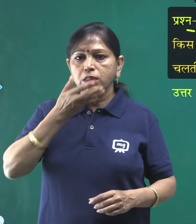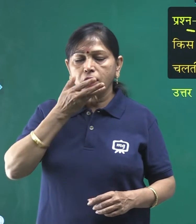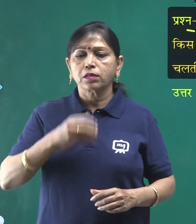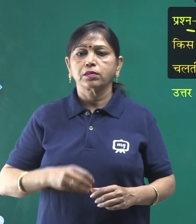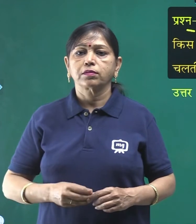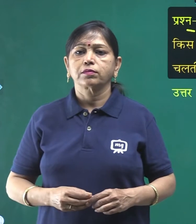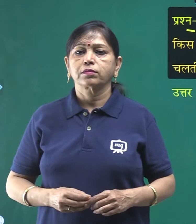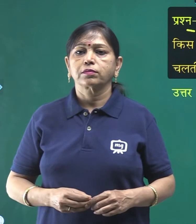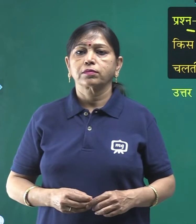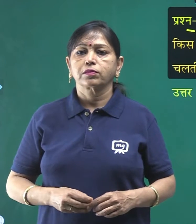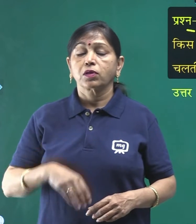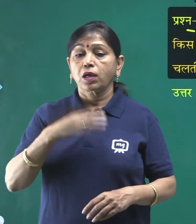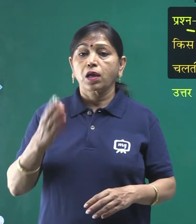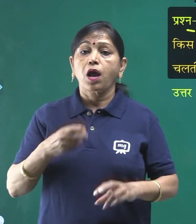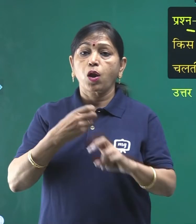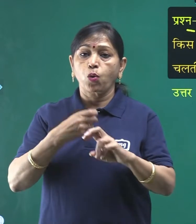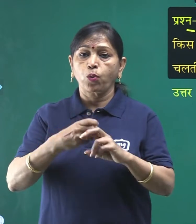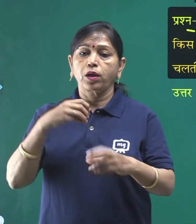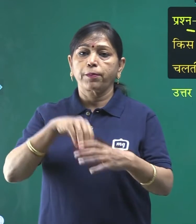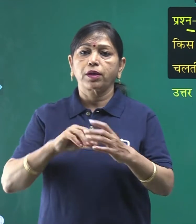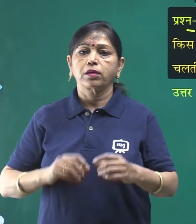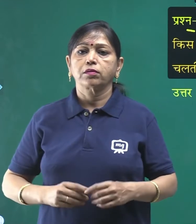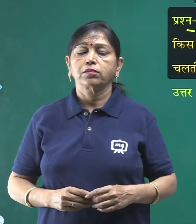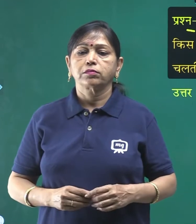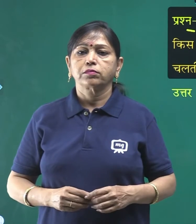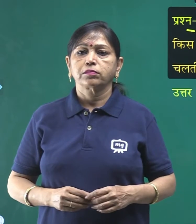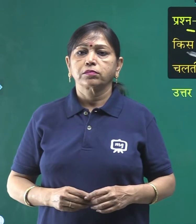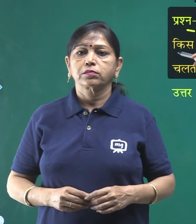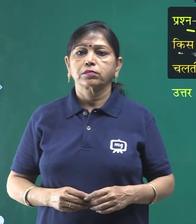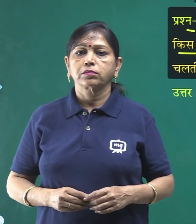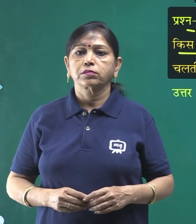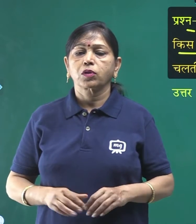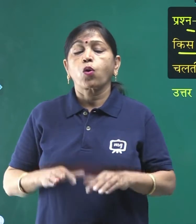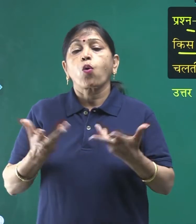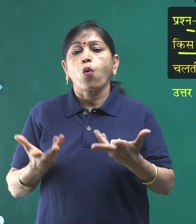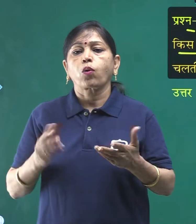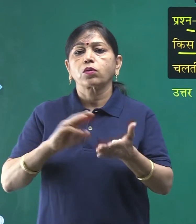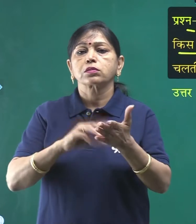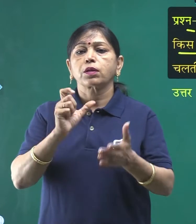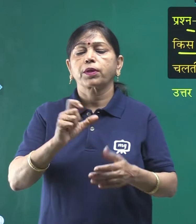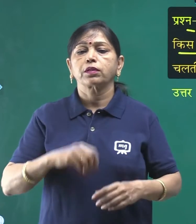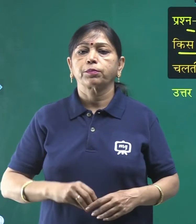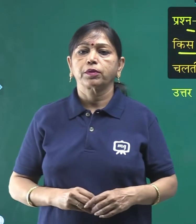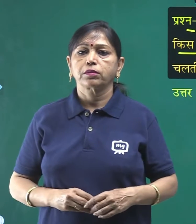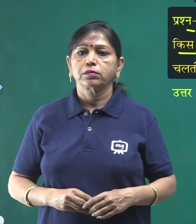जल या लोहे में से किस माध्यम में